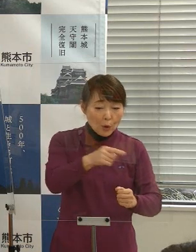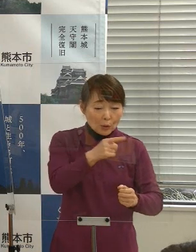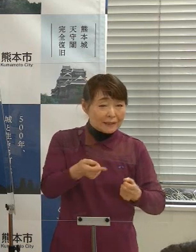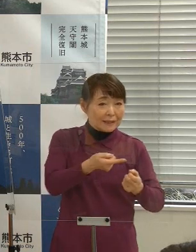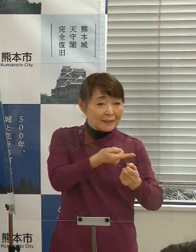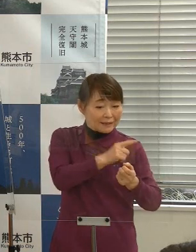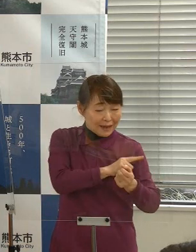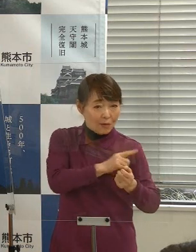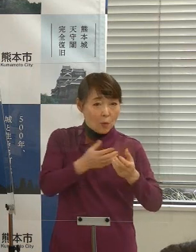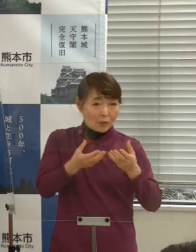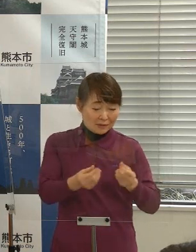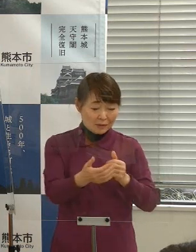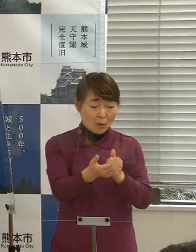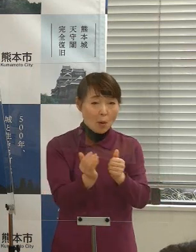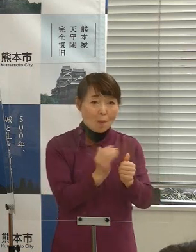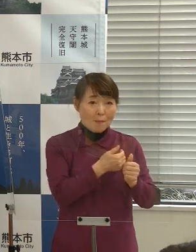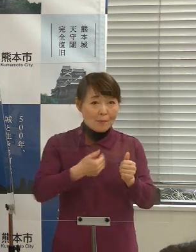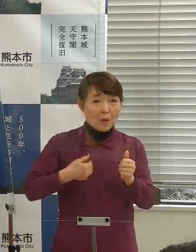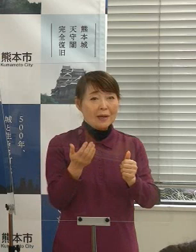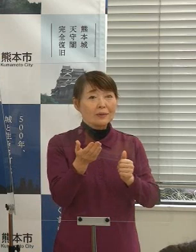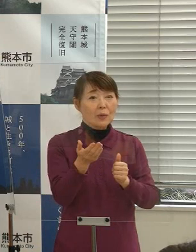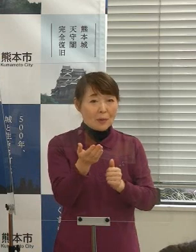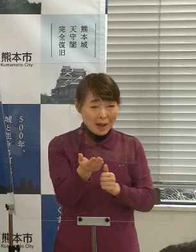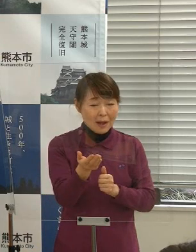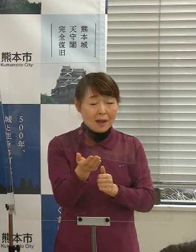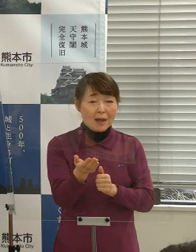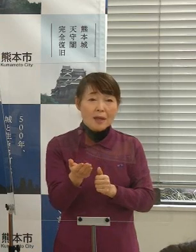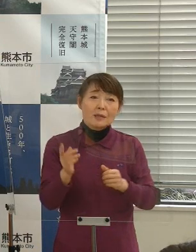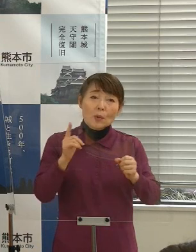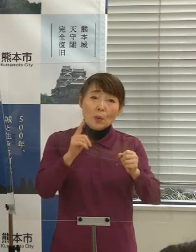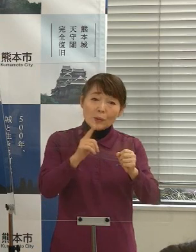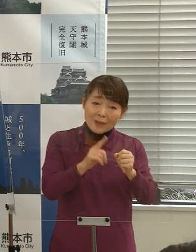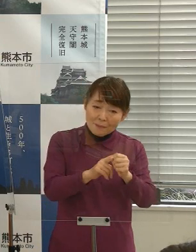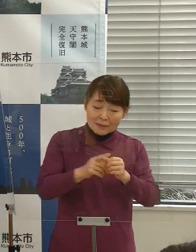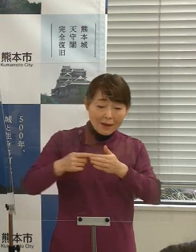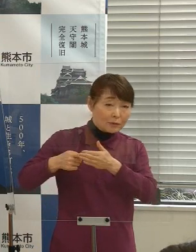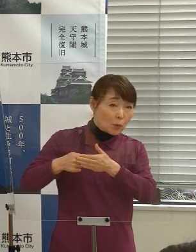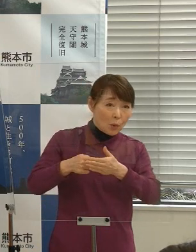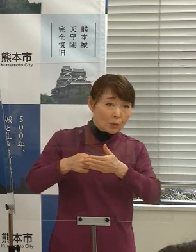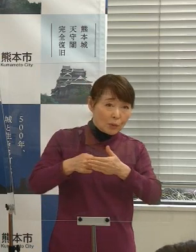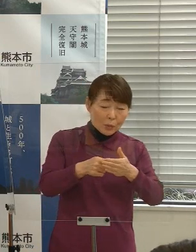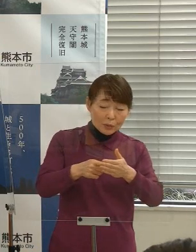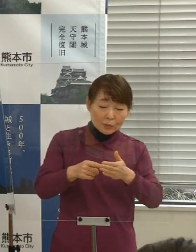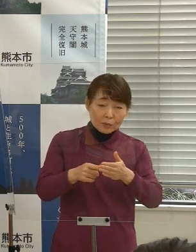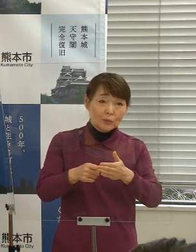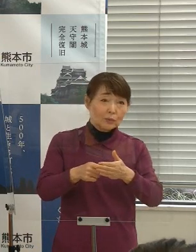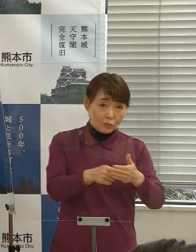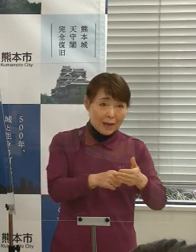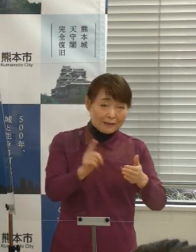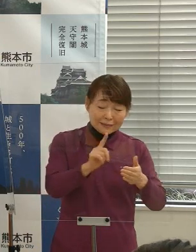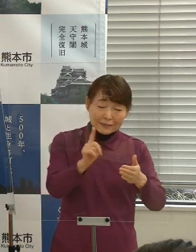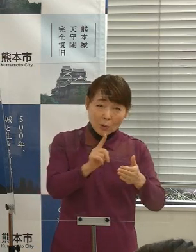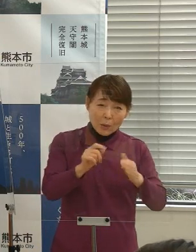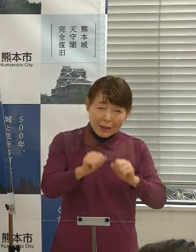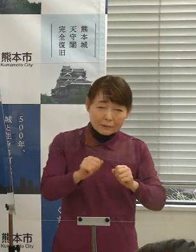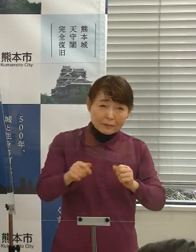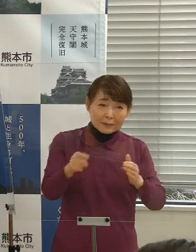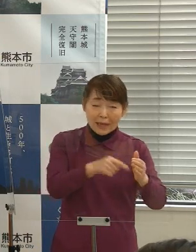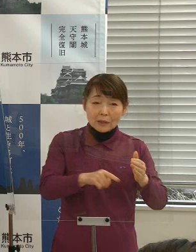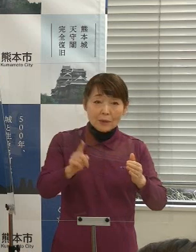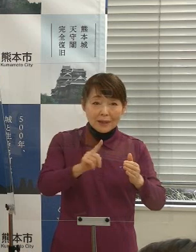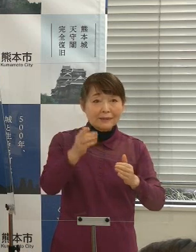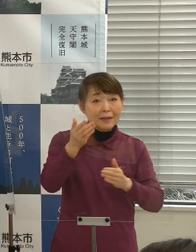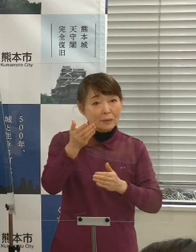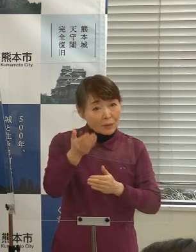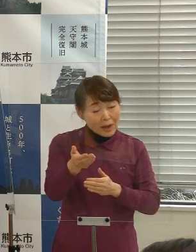るのか、まあ、そのためにどういった努力をそれまでにするのかというのがですね、非常に重要だというふうに